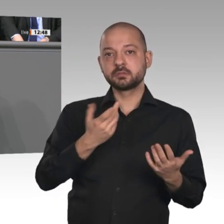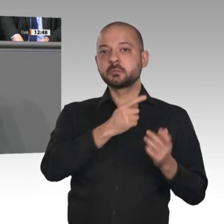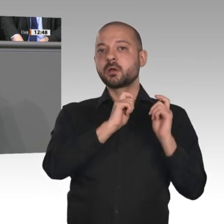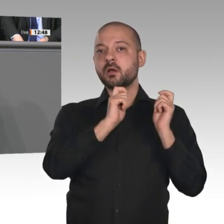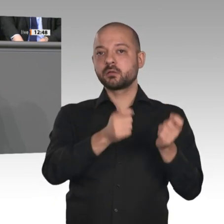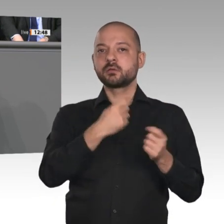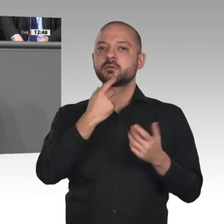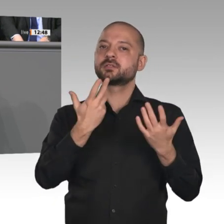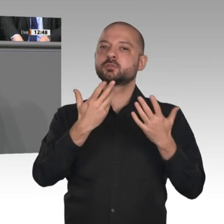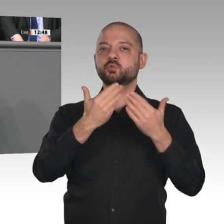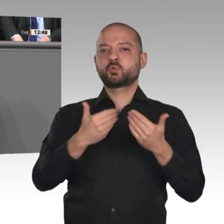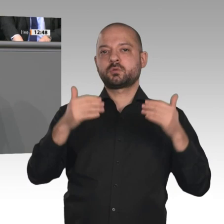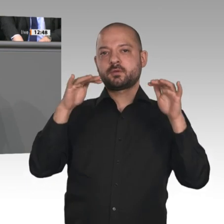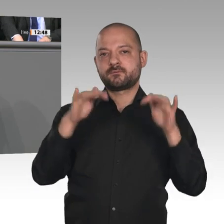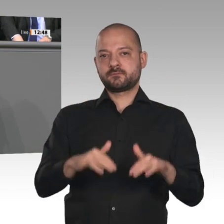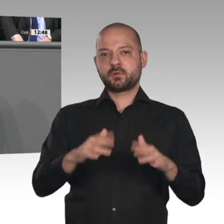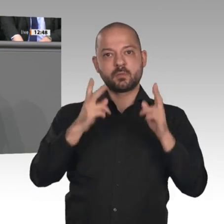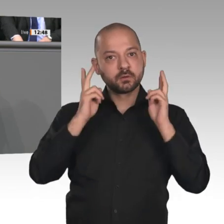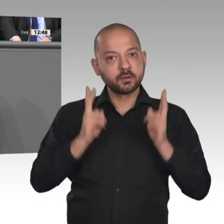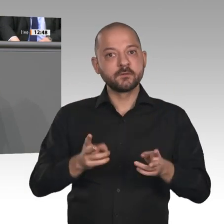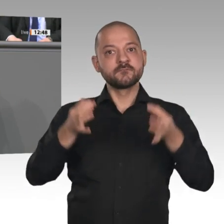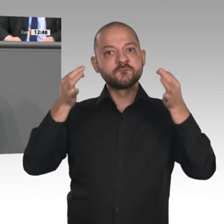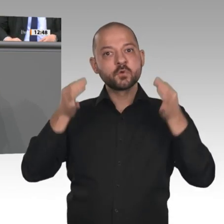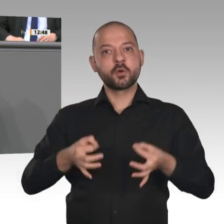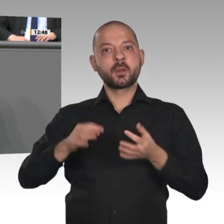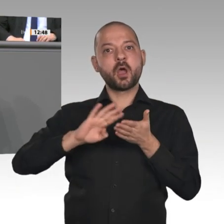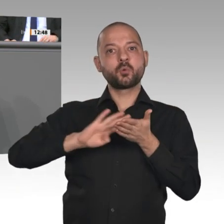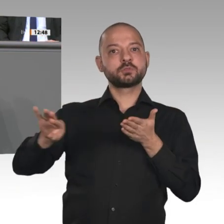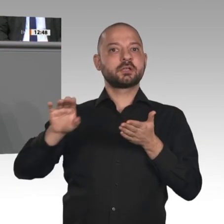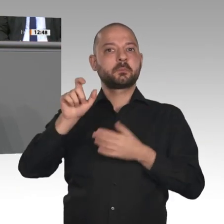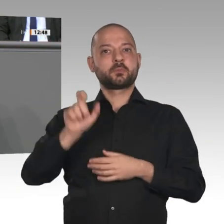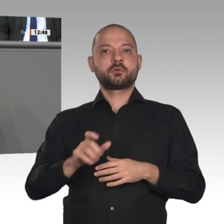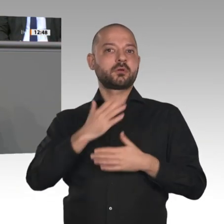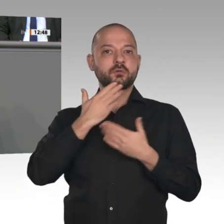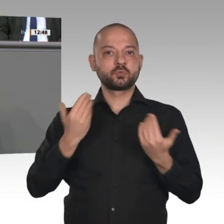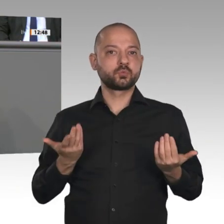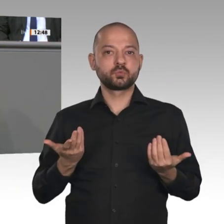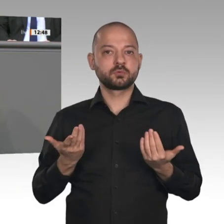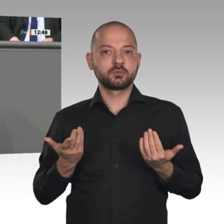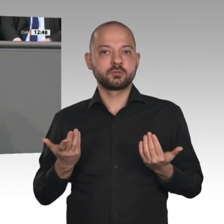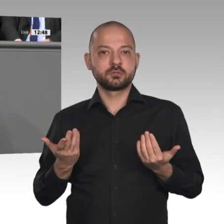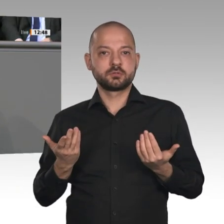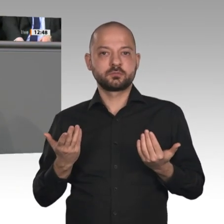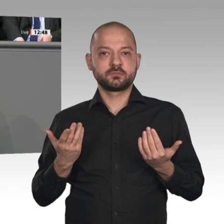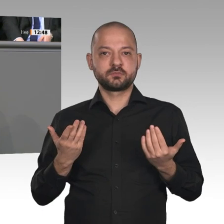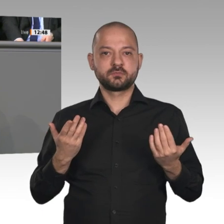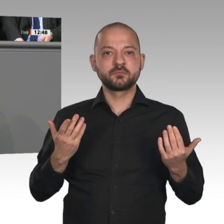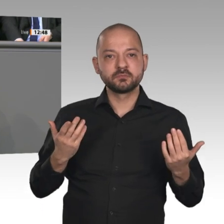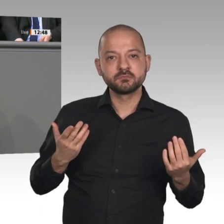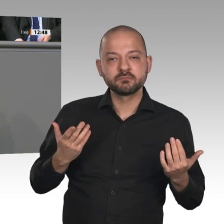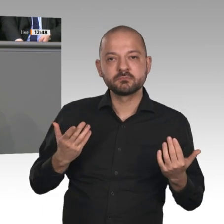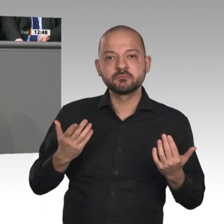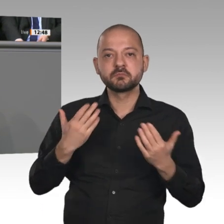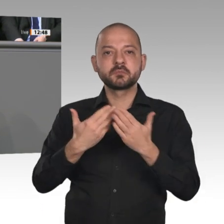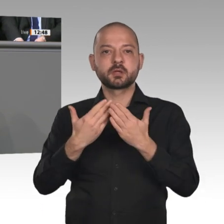ausgenommen wurden. So zum Beispiel die Juden der Stadt Danzig. Allerdings ist die folgende Ausweitung auf alle nach